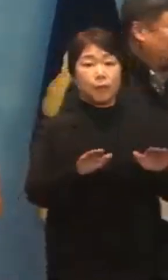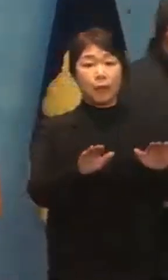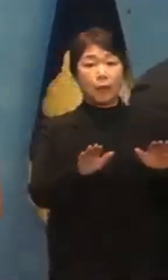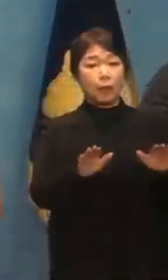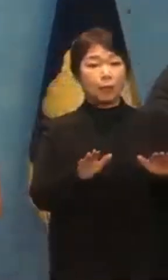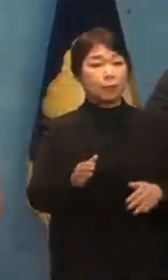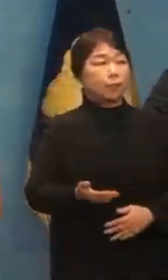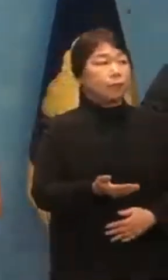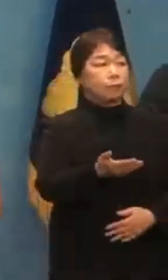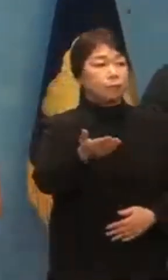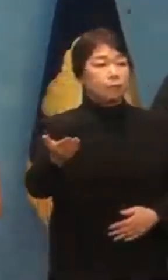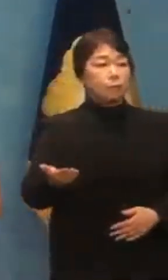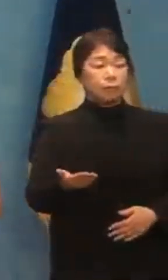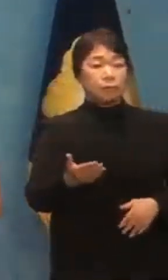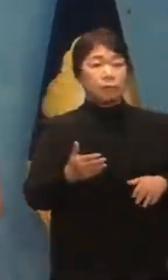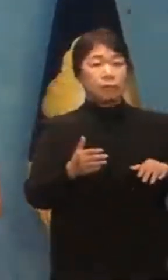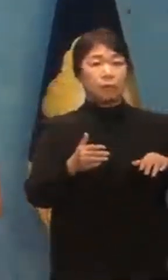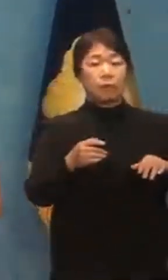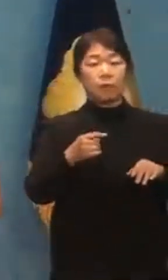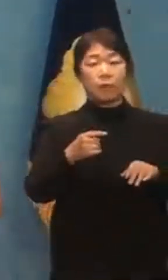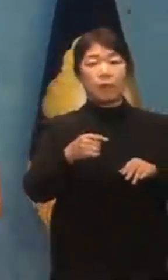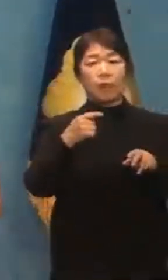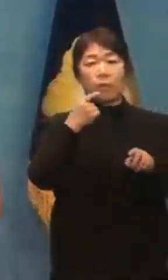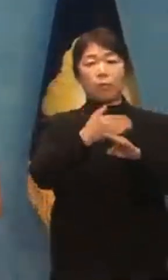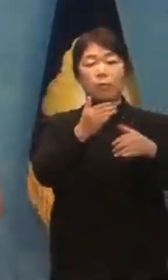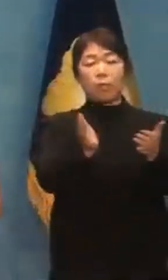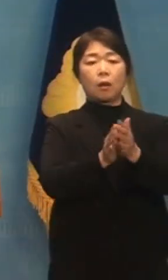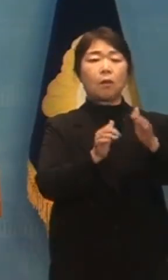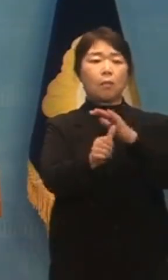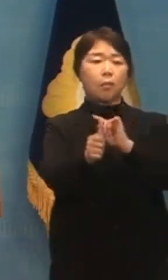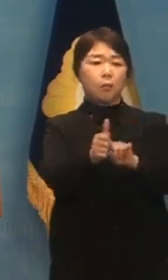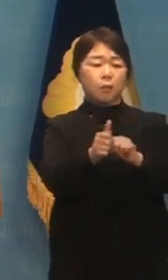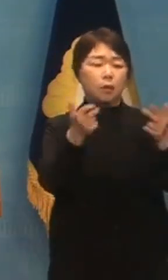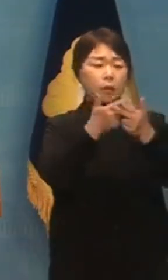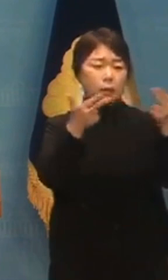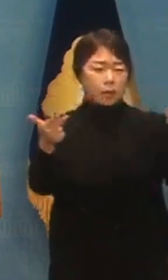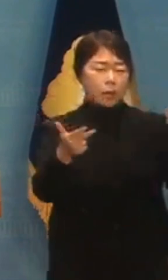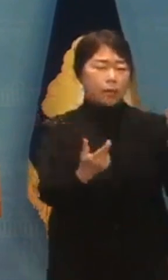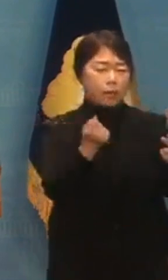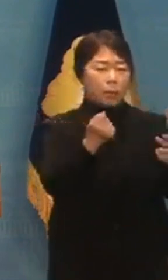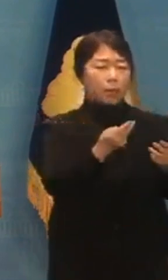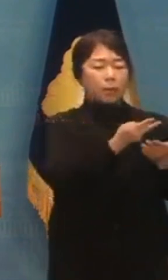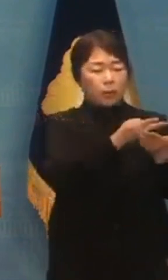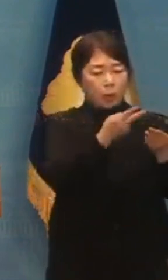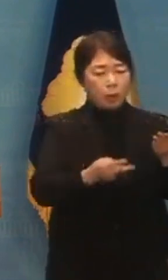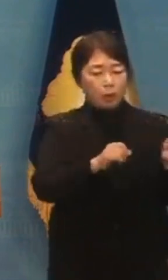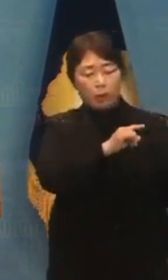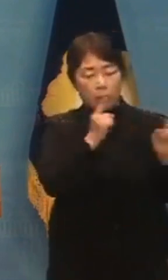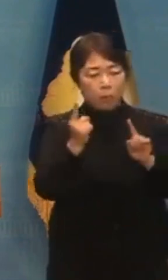먼저 저희 당대표이신 이재명 대표님 퇴원을 기원합니다.